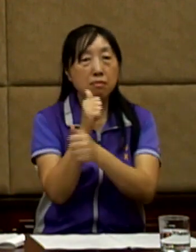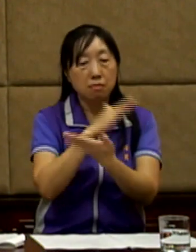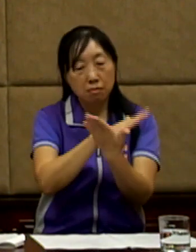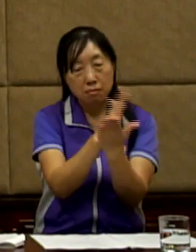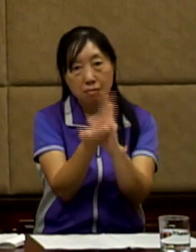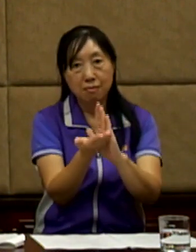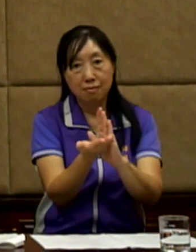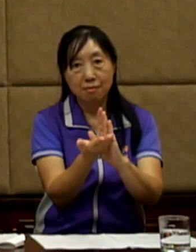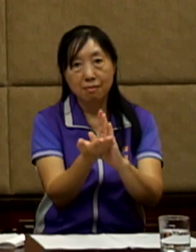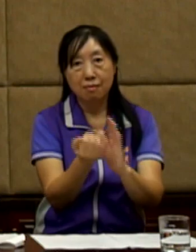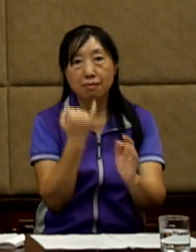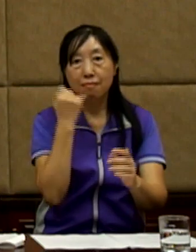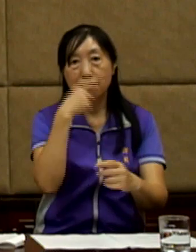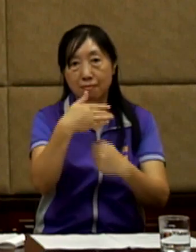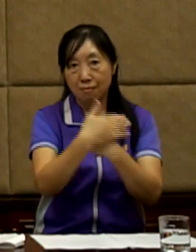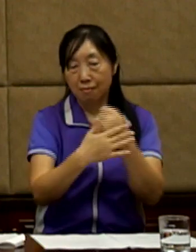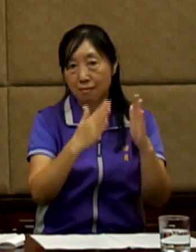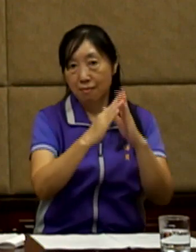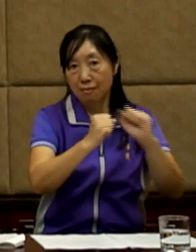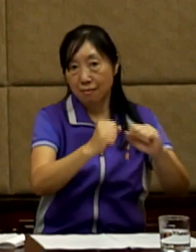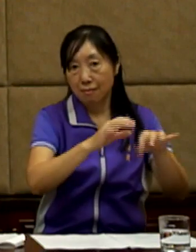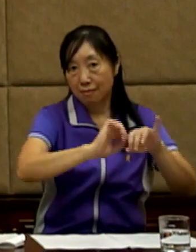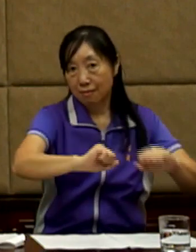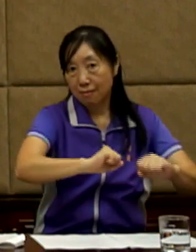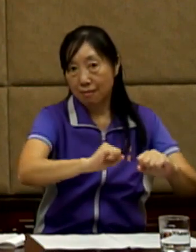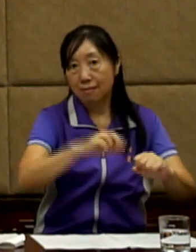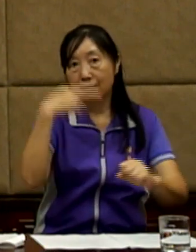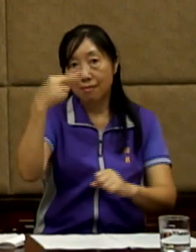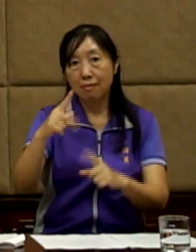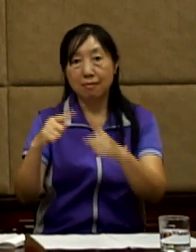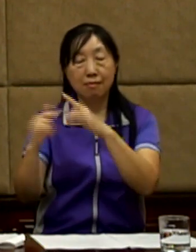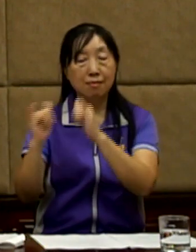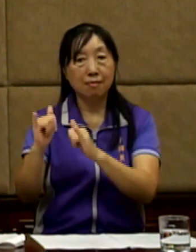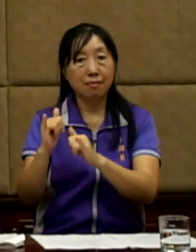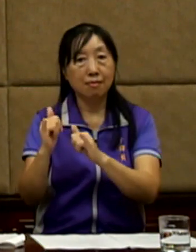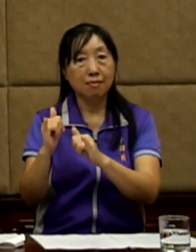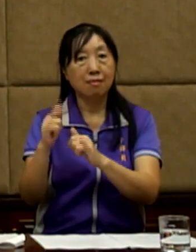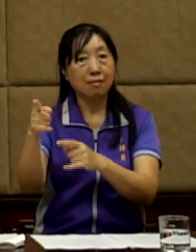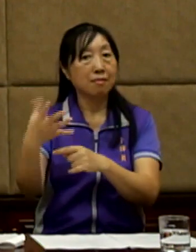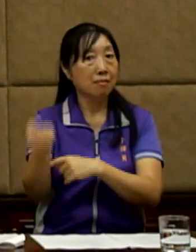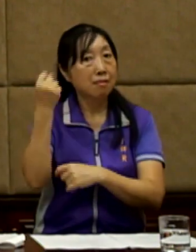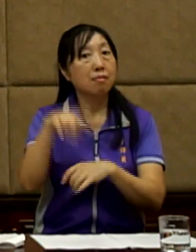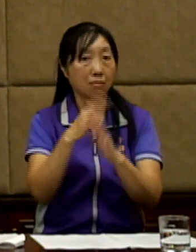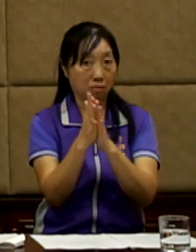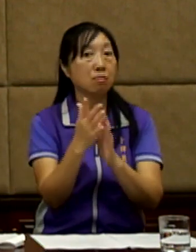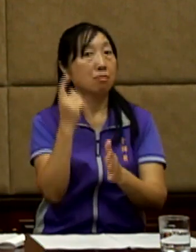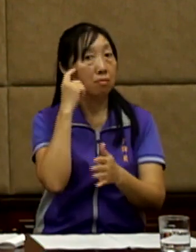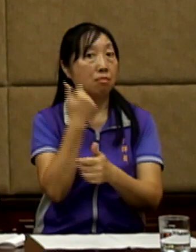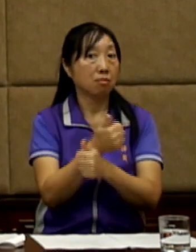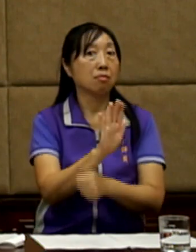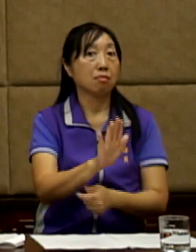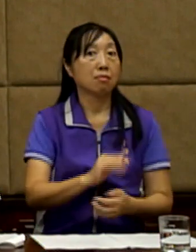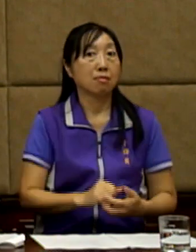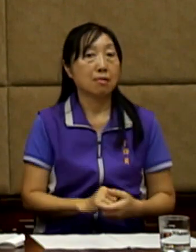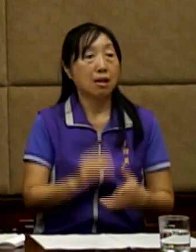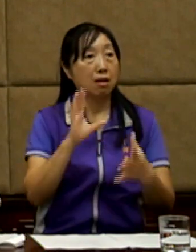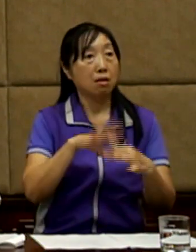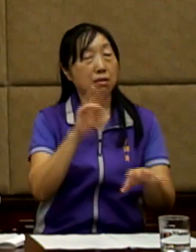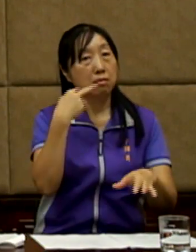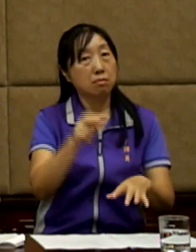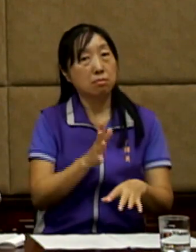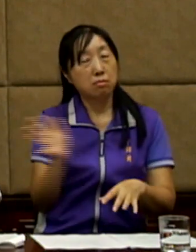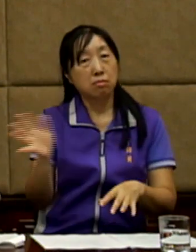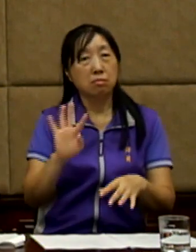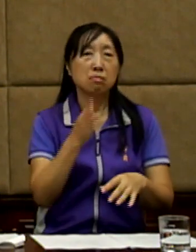能维持市场的竞争秩序、消费者的权益来考量。 我想，那请问一下， 这个 案子来说，NCC